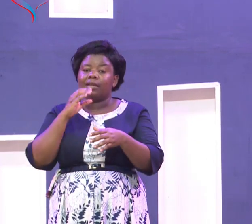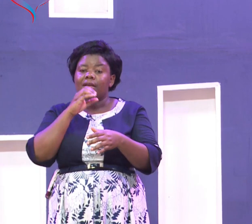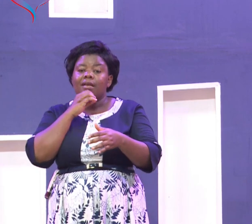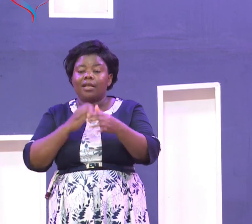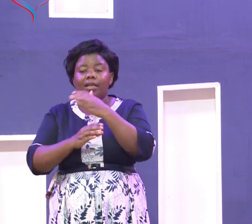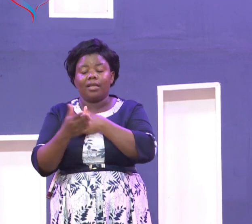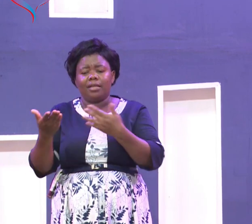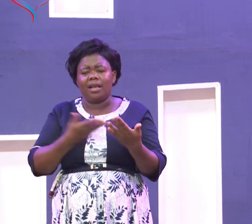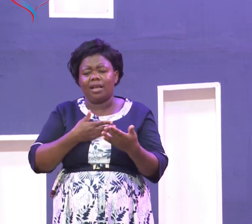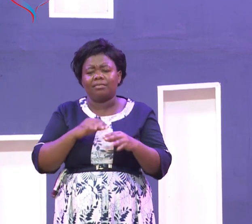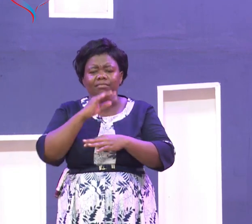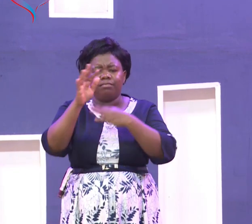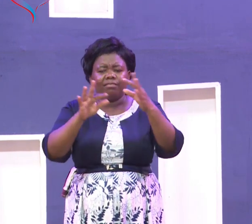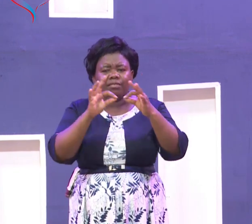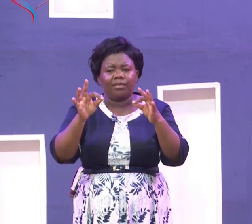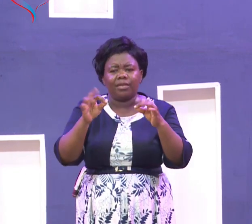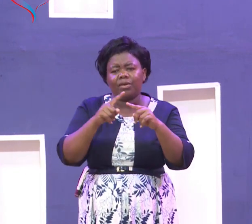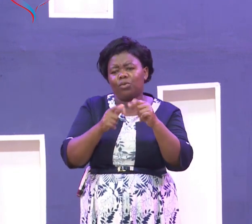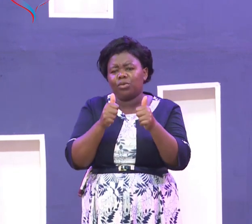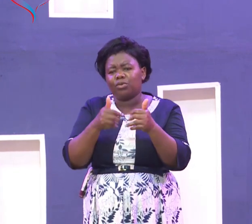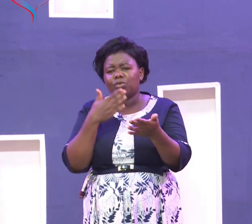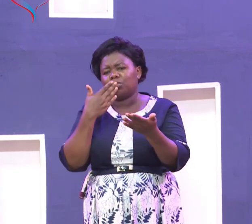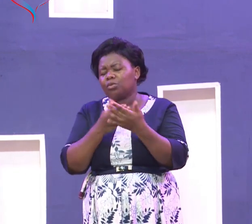sava naye yaleeta bya nnimiro,